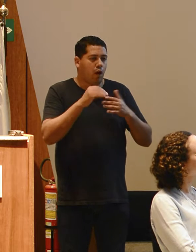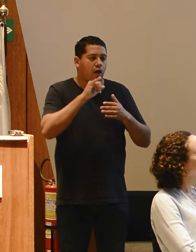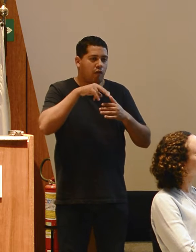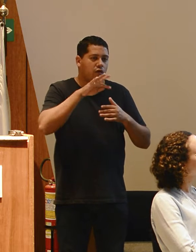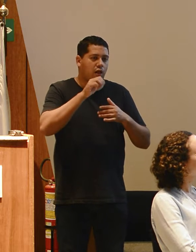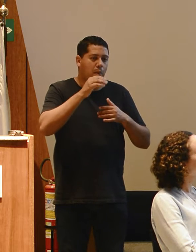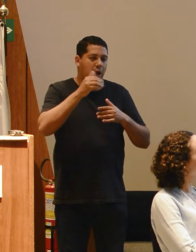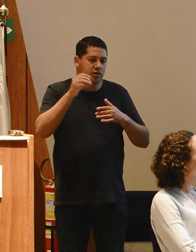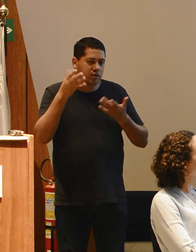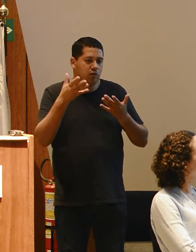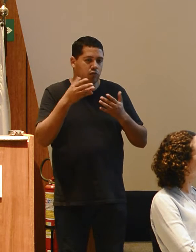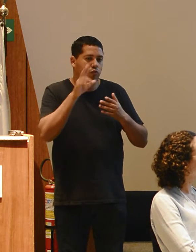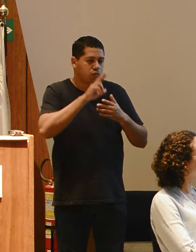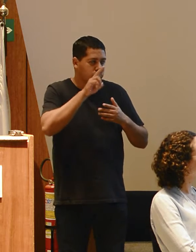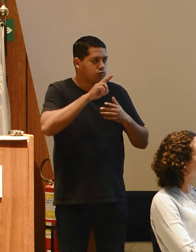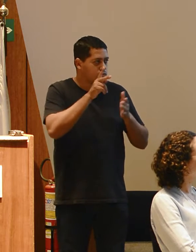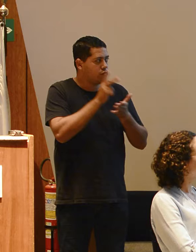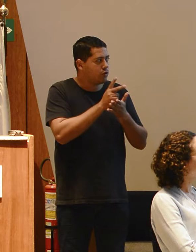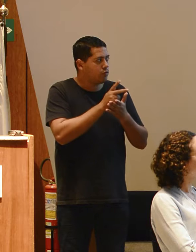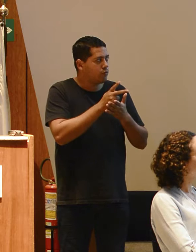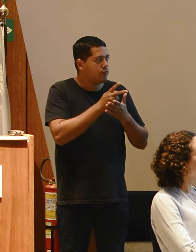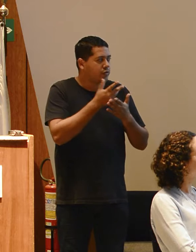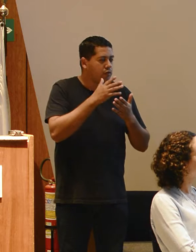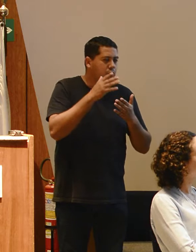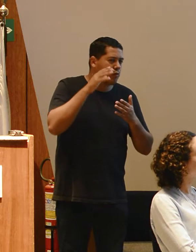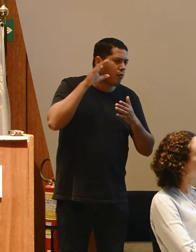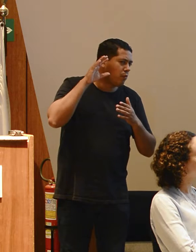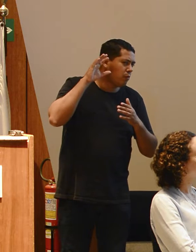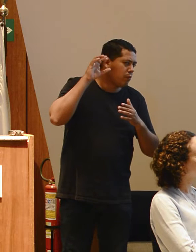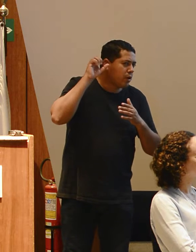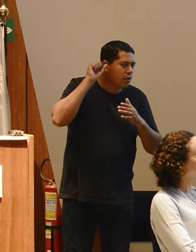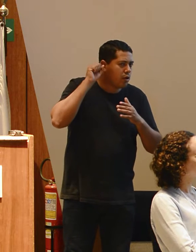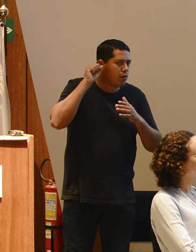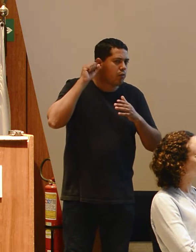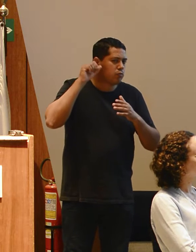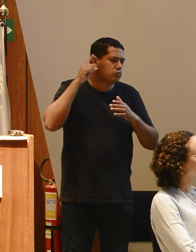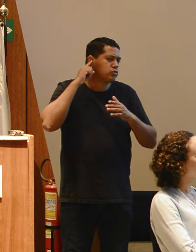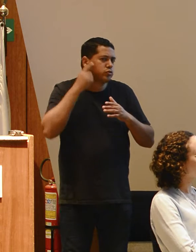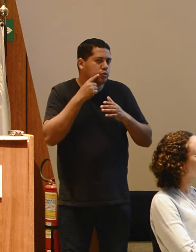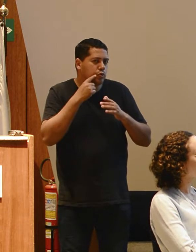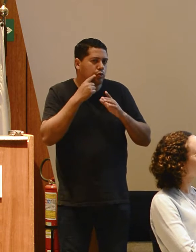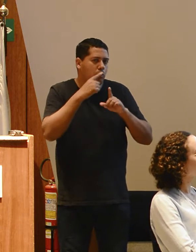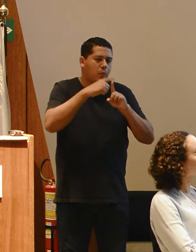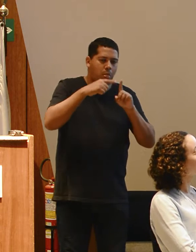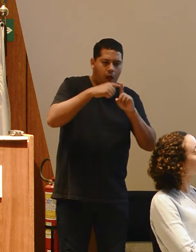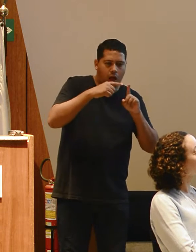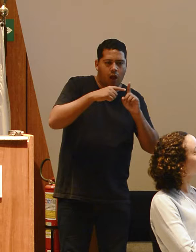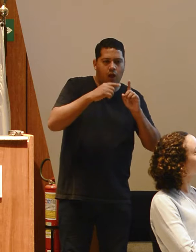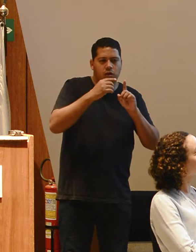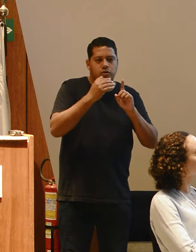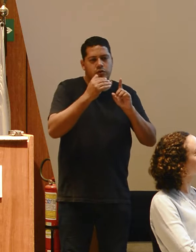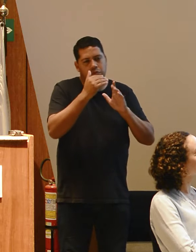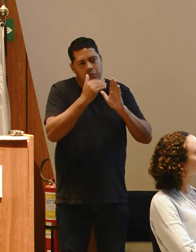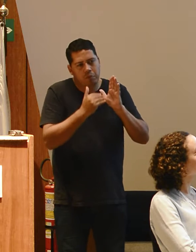isso aqui. E usualmente são casos com perda de audição leve, moderada, né? Exato. Tá, e